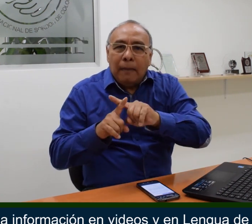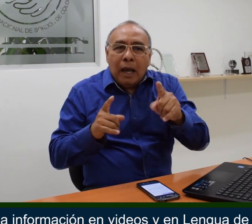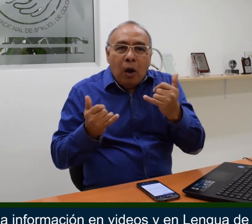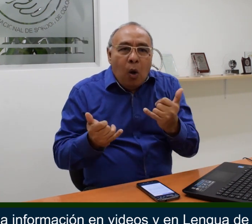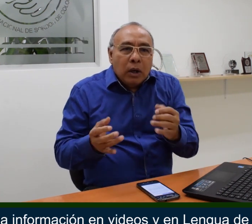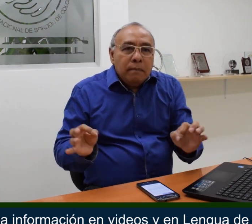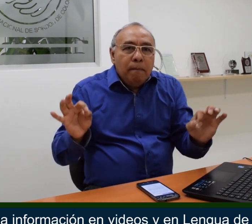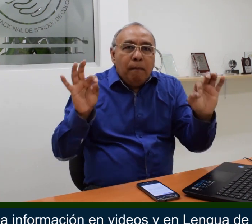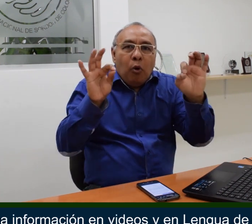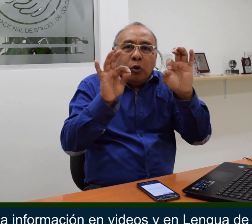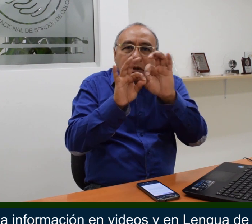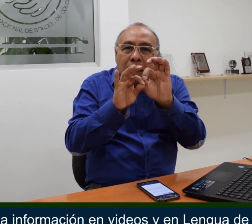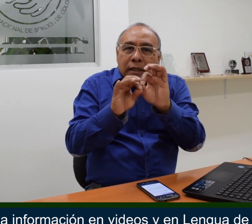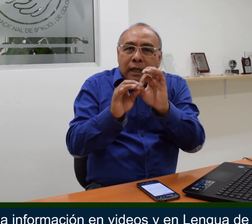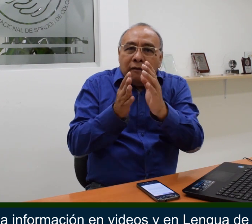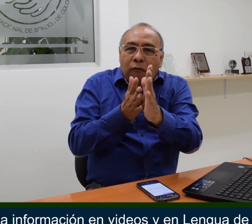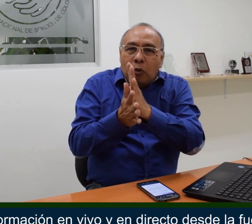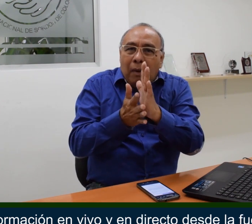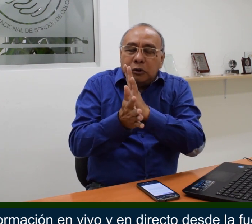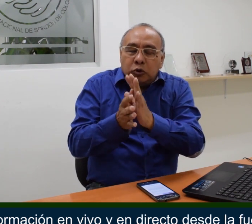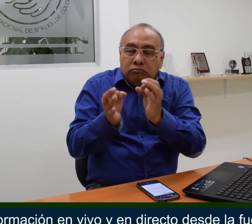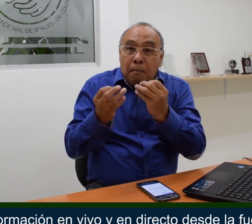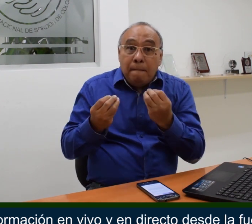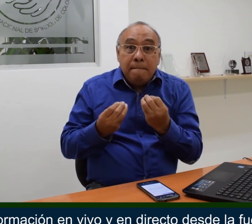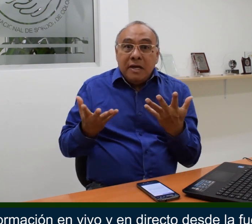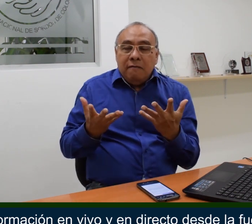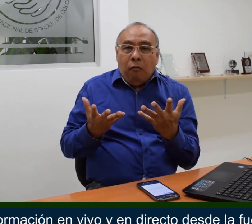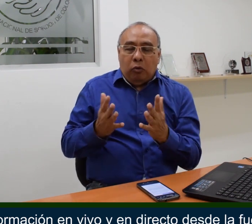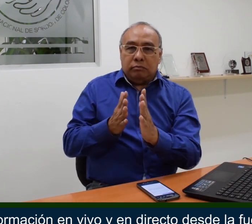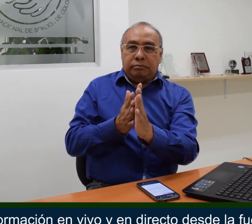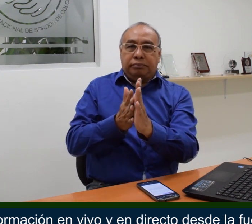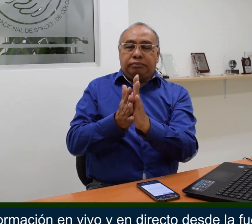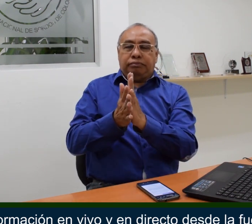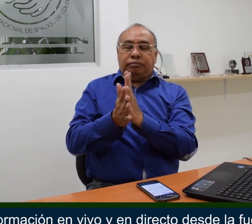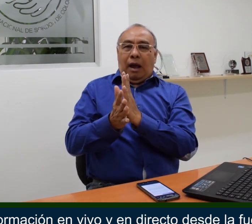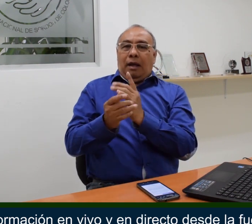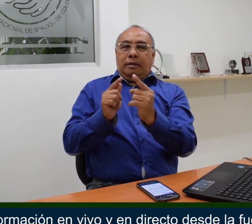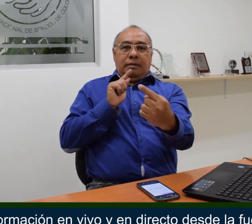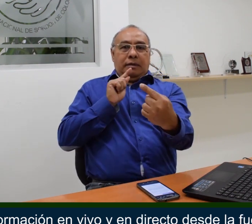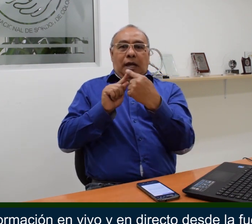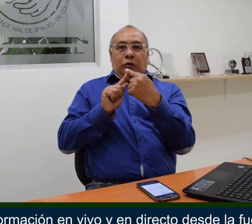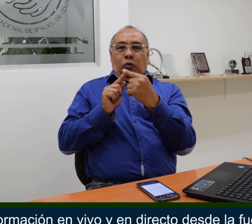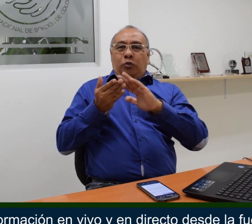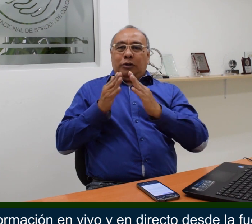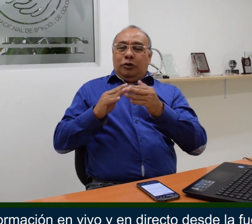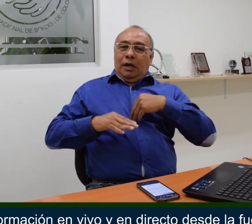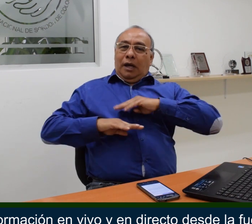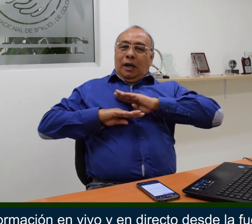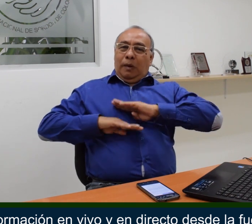es cierto, pero es importante acceder a la información en vivo y en directo desde la fuente oficial,